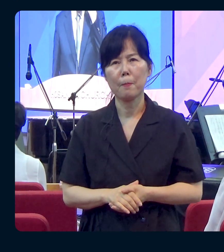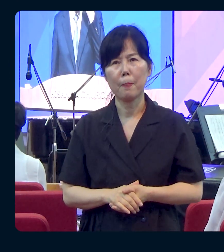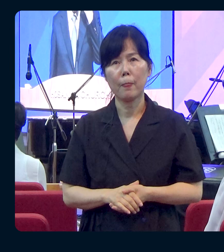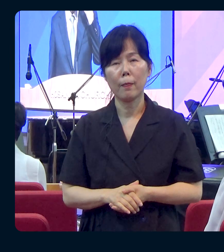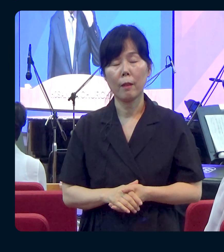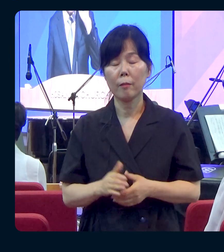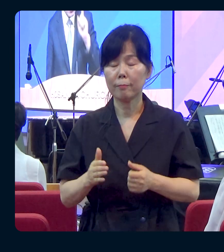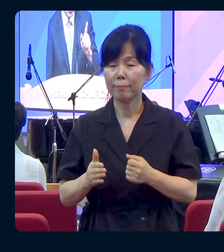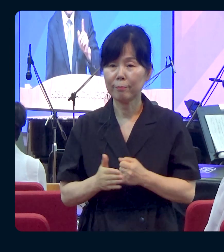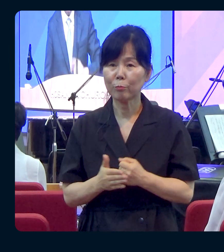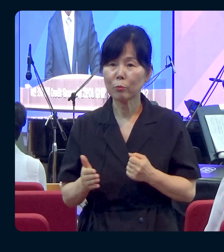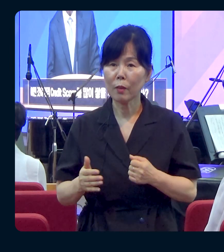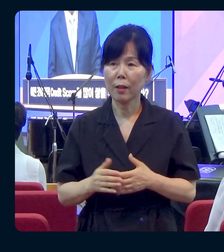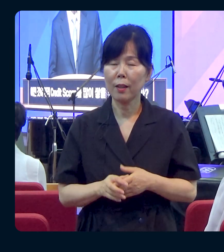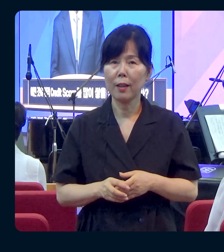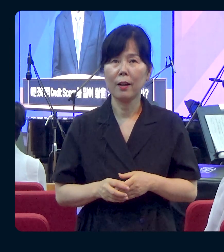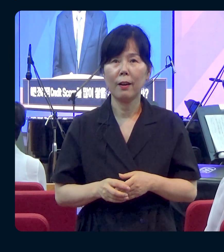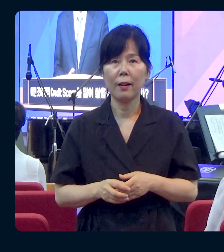이게 신앙생활입니다.